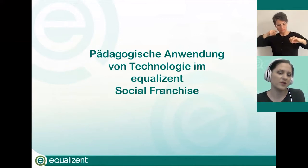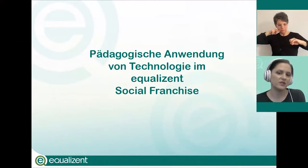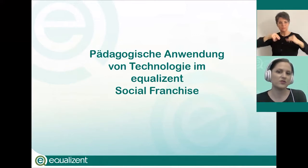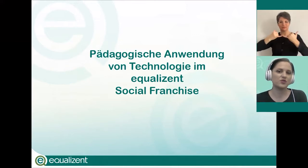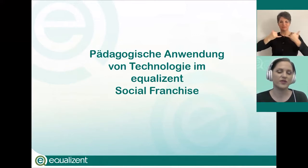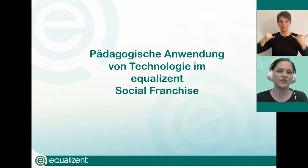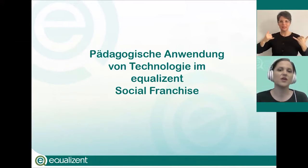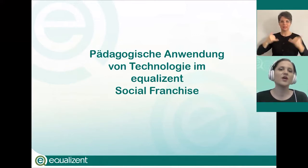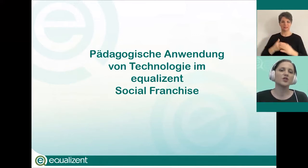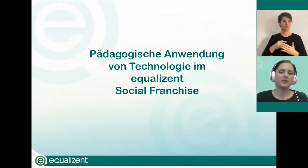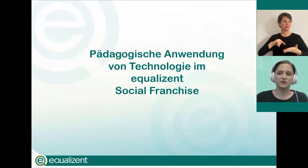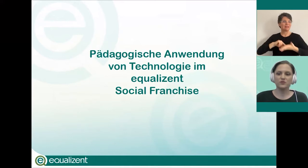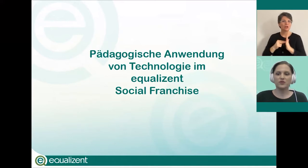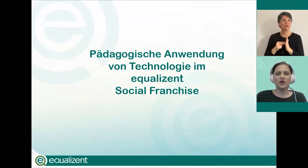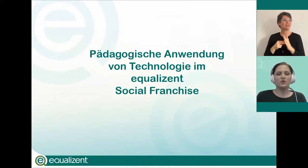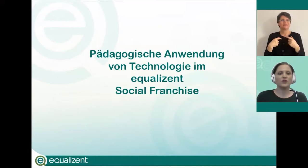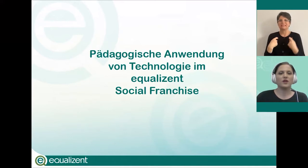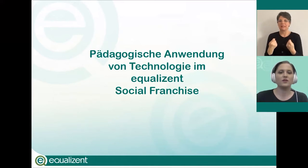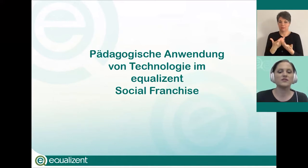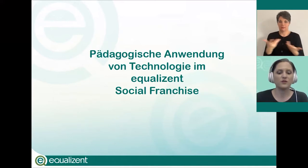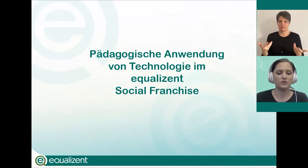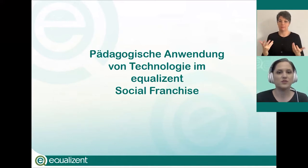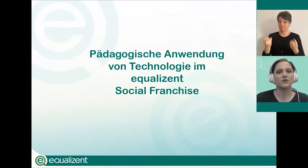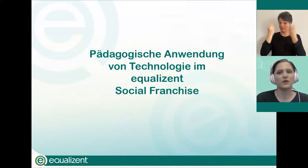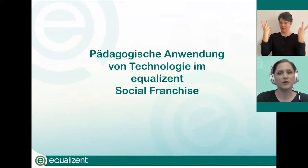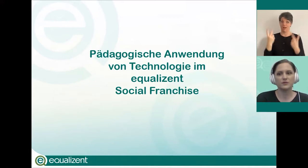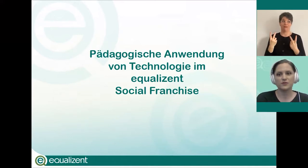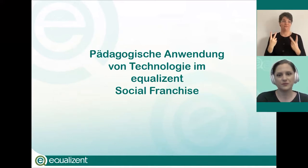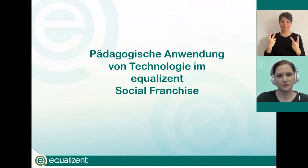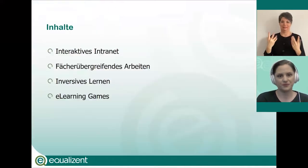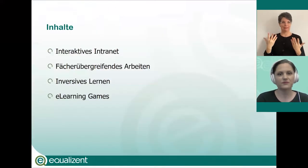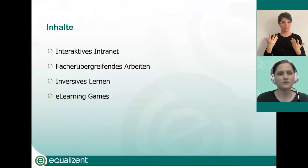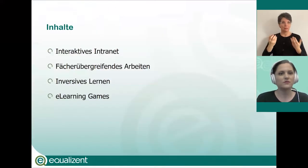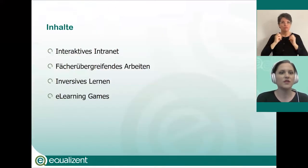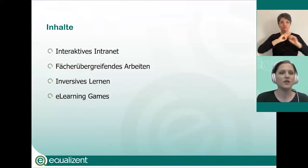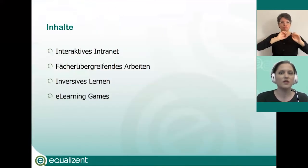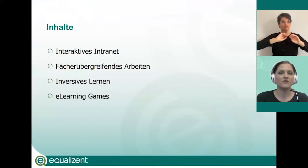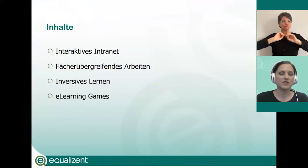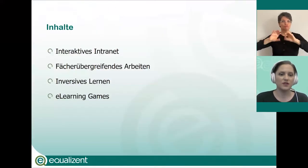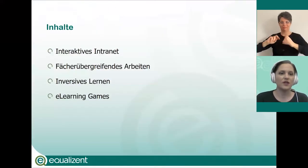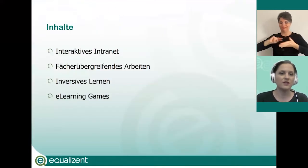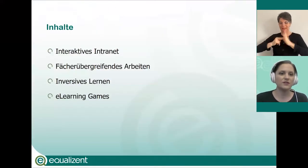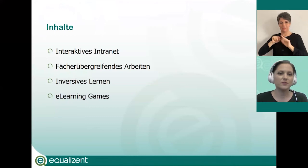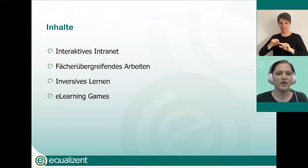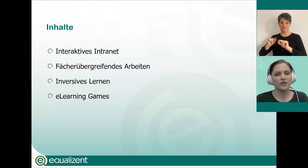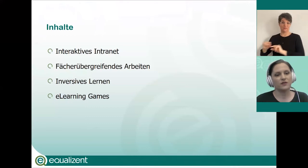mit College and Social Franchise spielt natürlich auch eine sehr große Rolle bei uns. Was sind die Inhalte? Ich werde